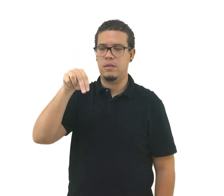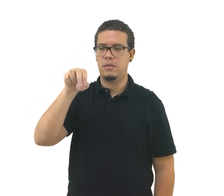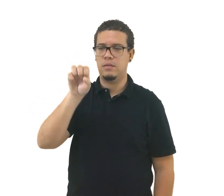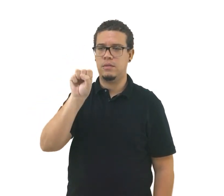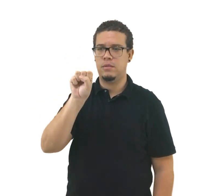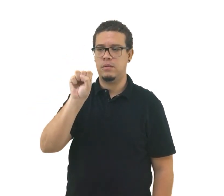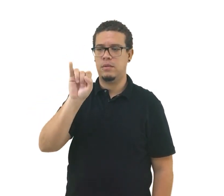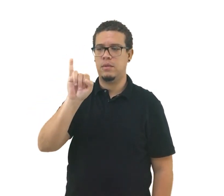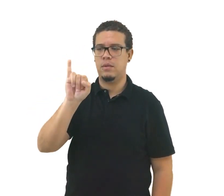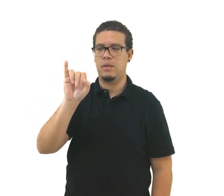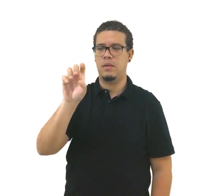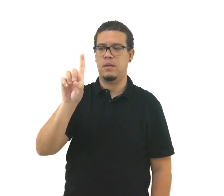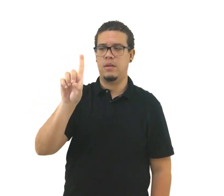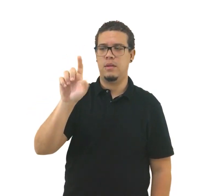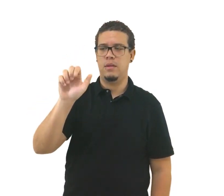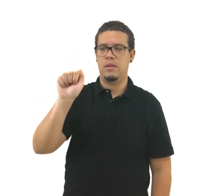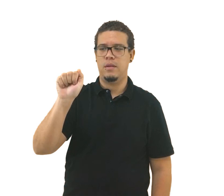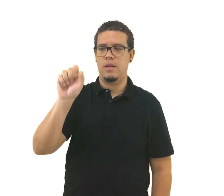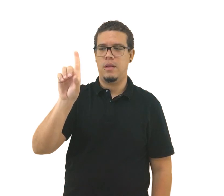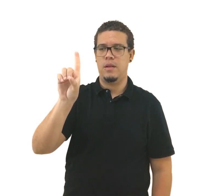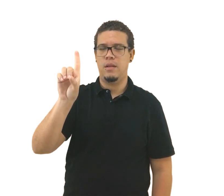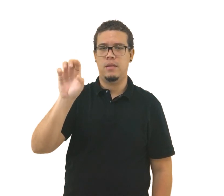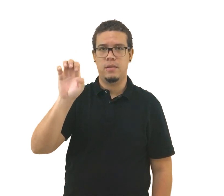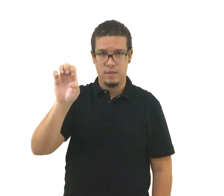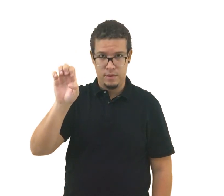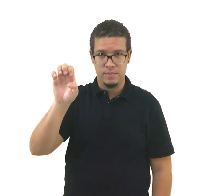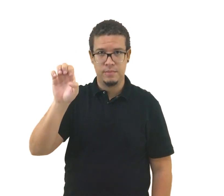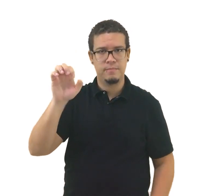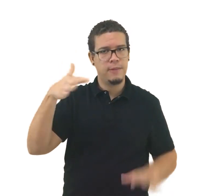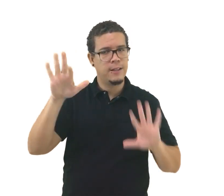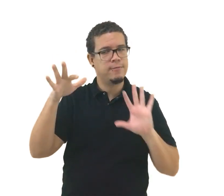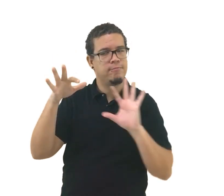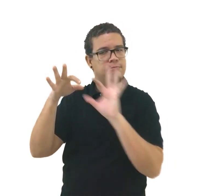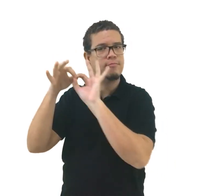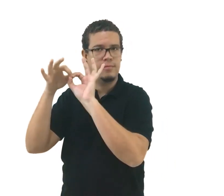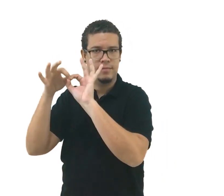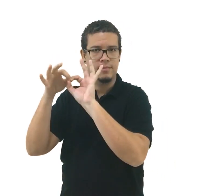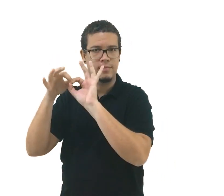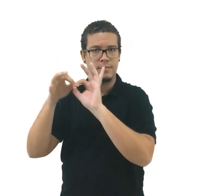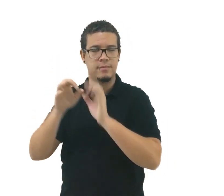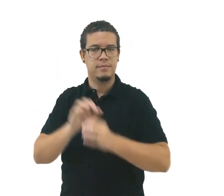intensidade. Essa é a categoria utilizada na língua de sinais.